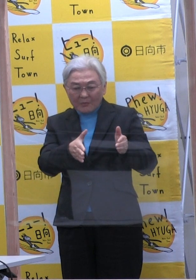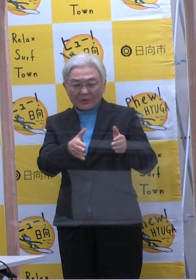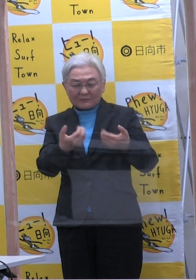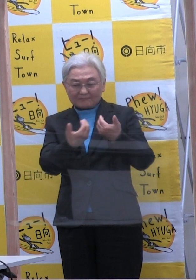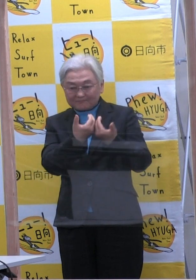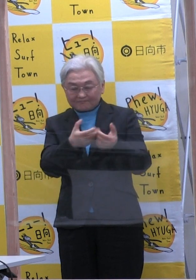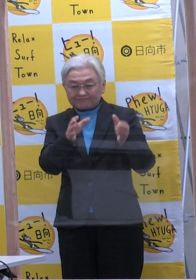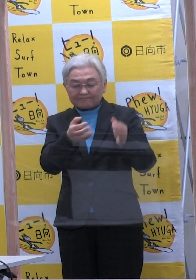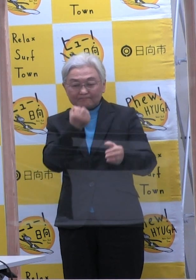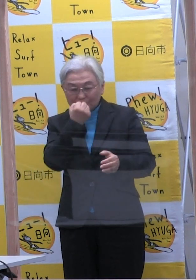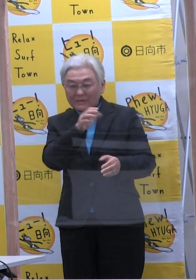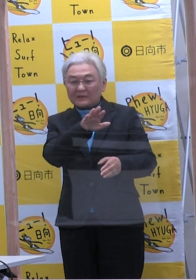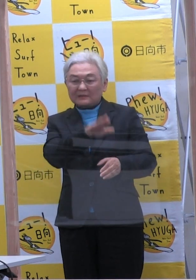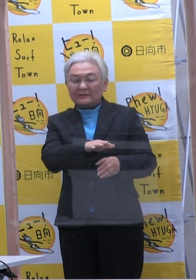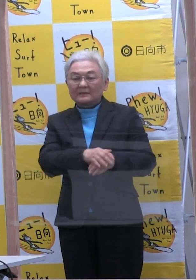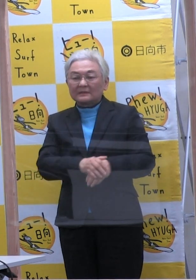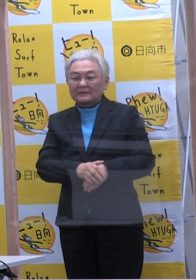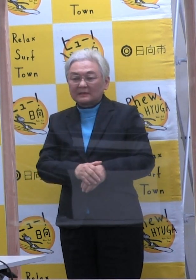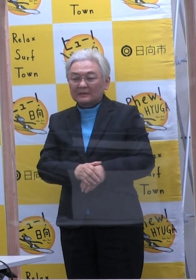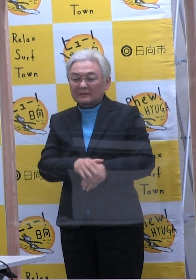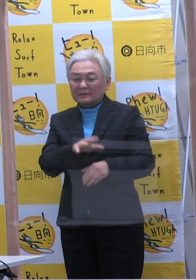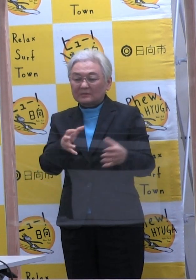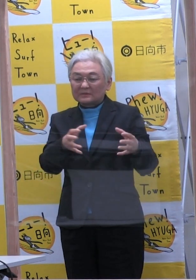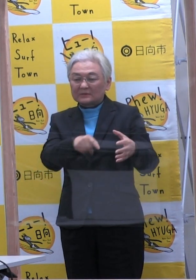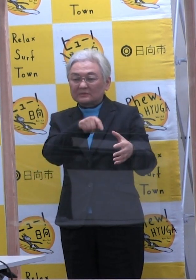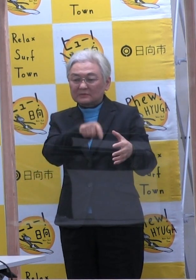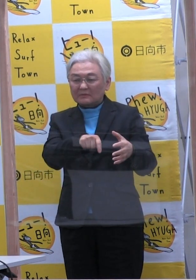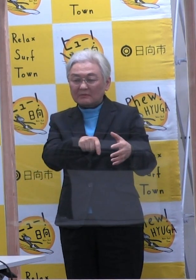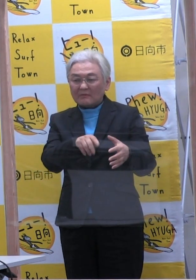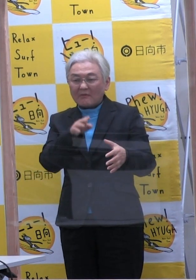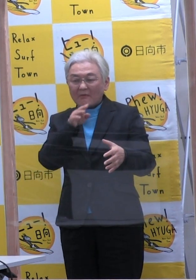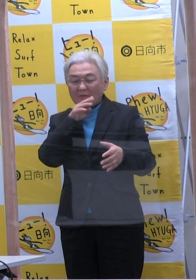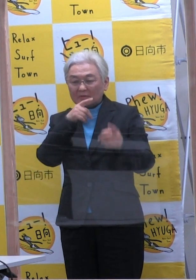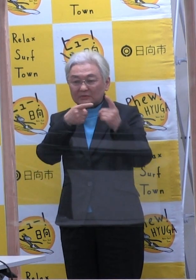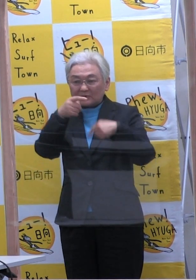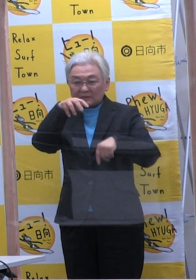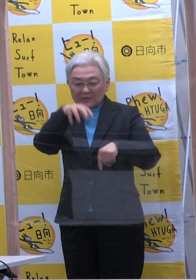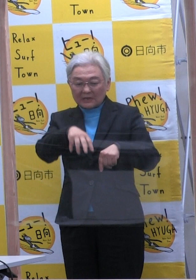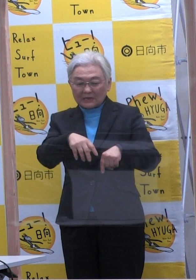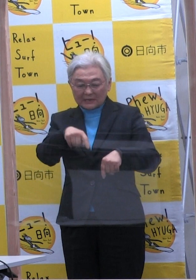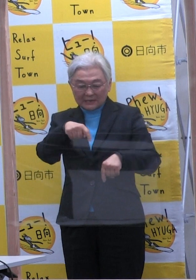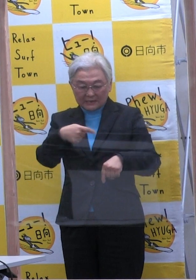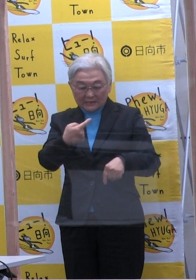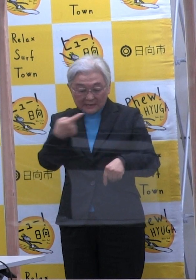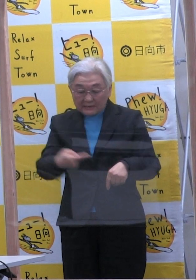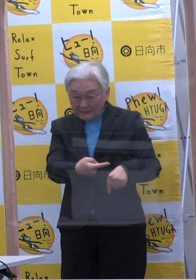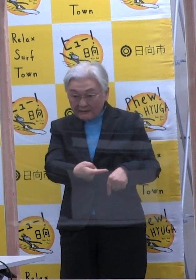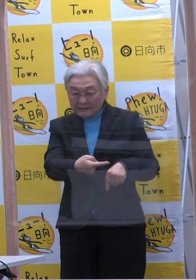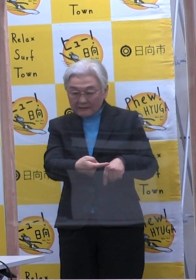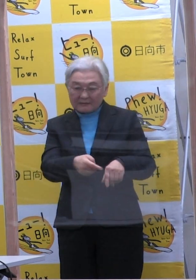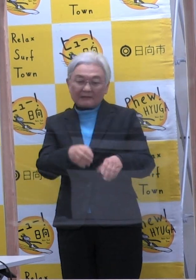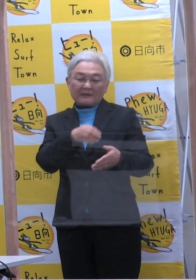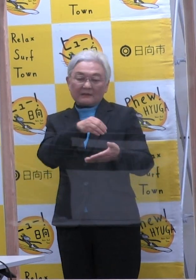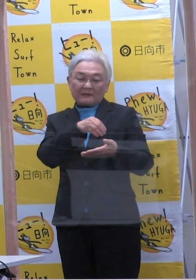。大規模接種につきましては本庁舎1階で行いたいと考えております